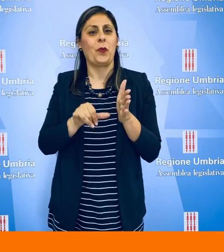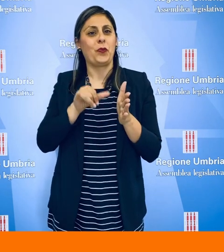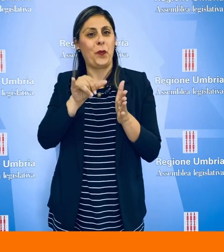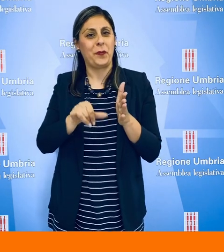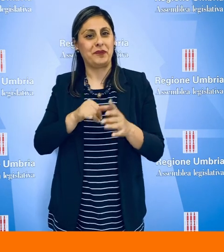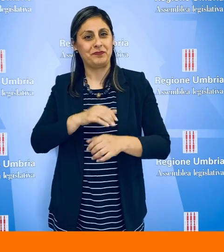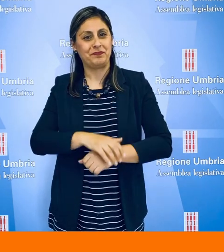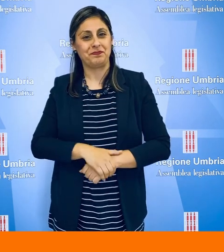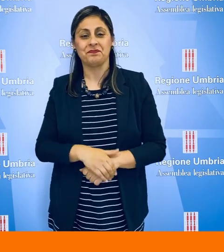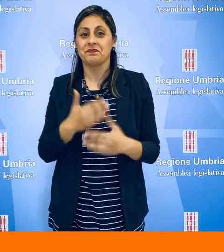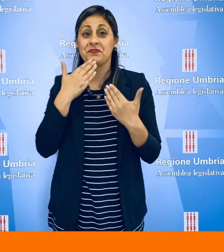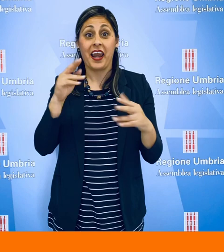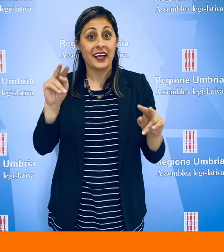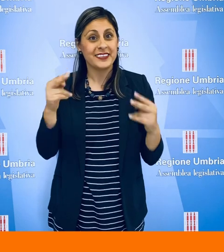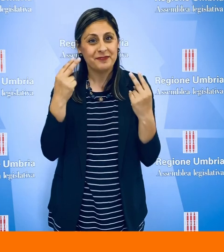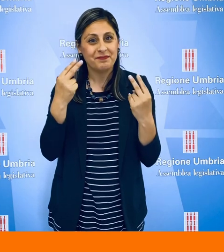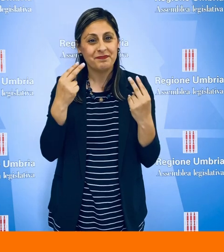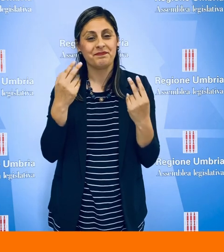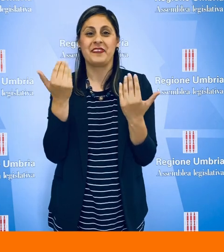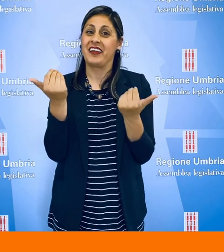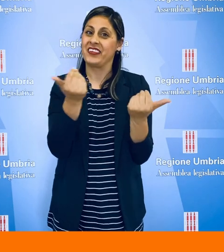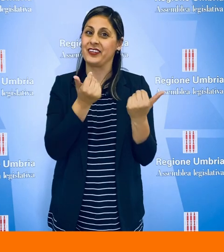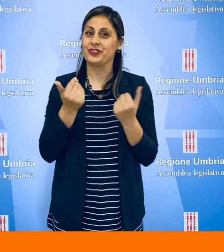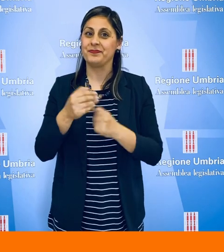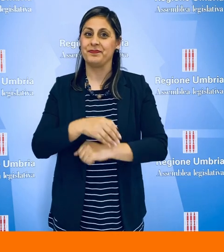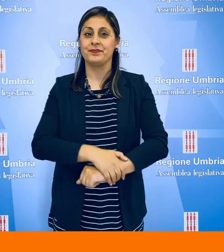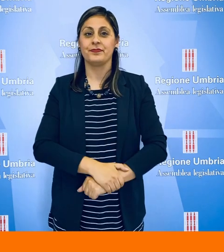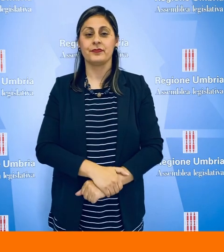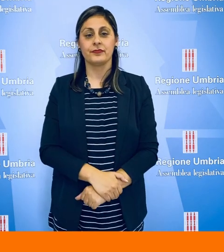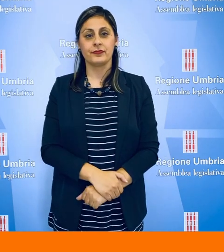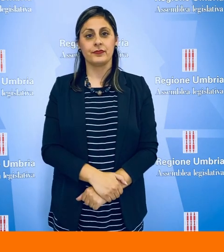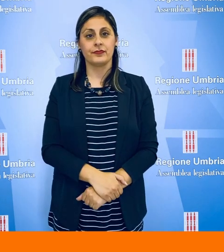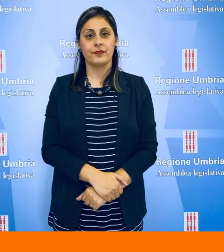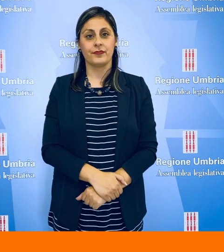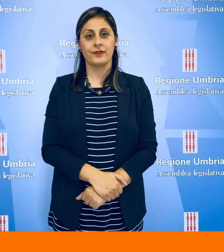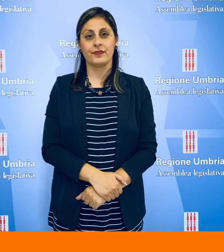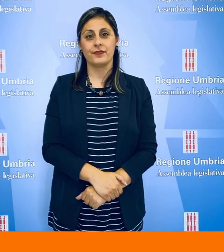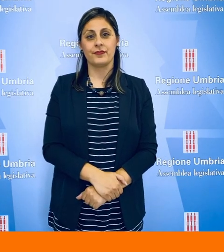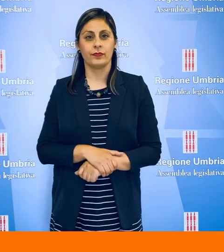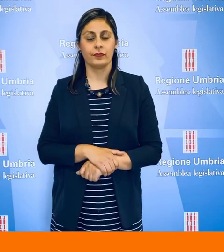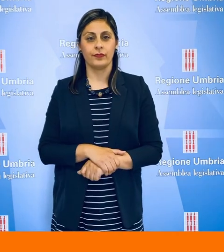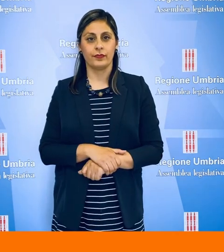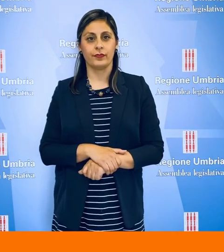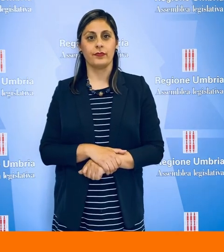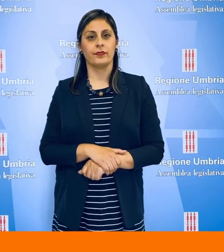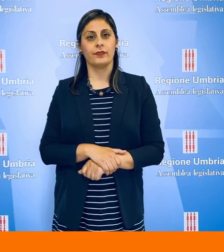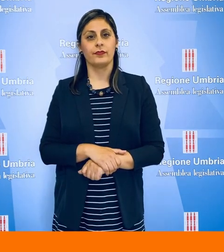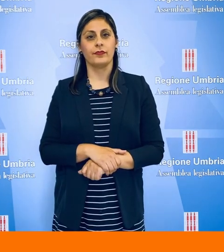consiglio.regione.umbria.it e naturalmente su YouTube. Grazie per l'attenzione, arrivederci.